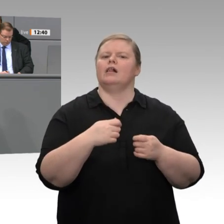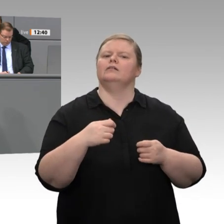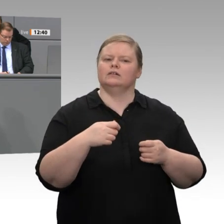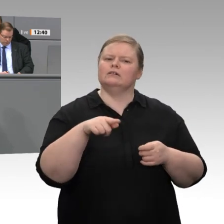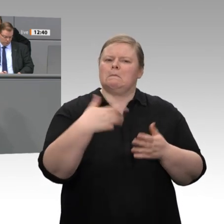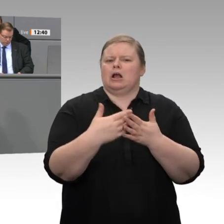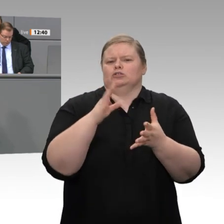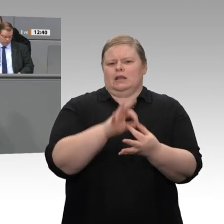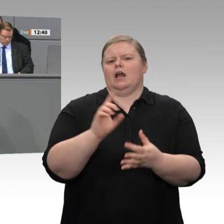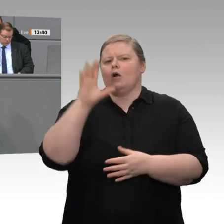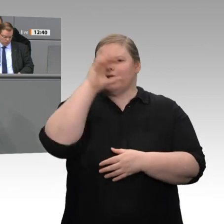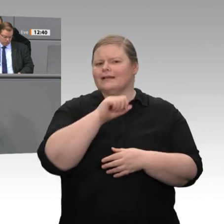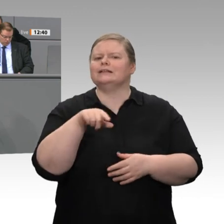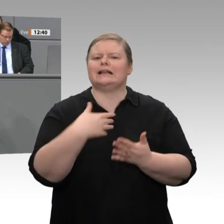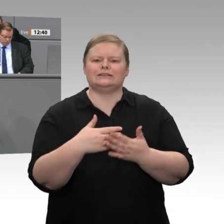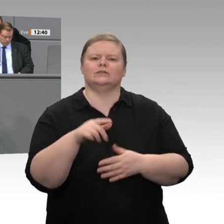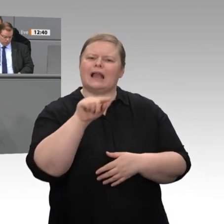Fall, es gab zum Beispiel